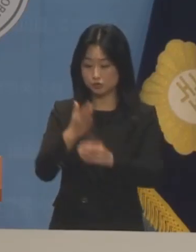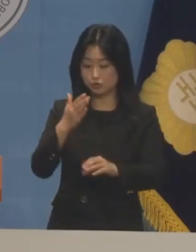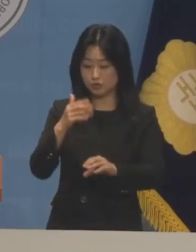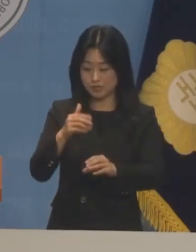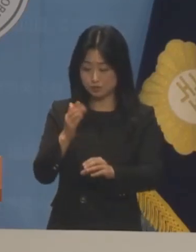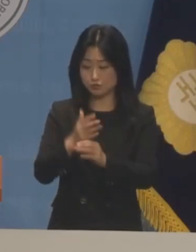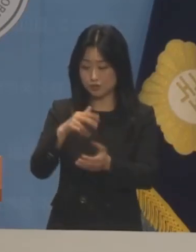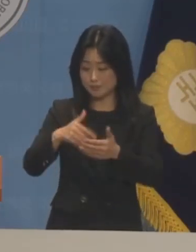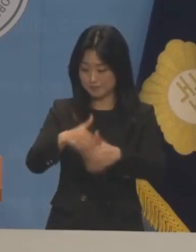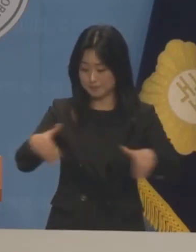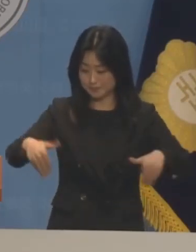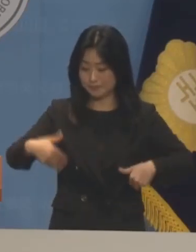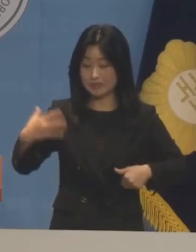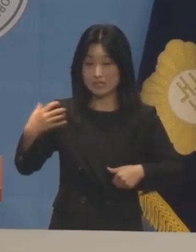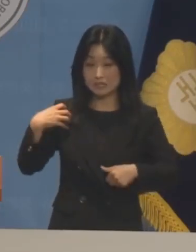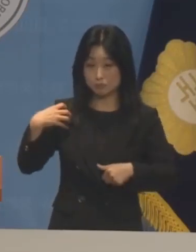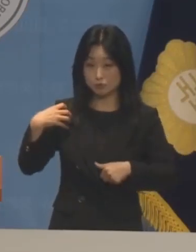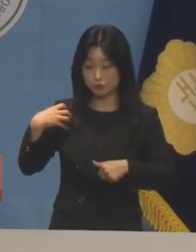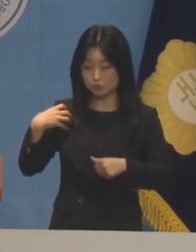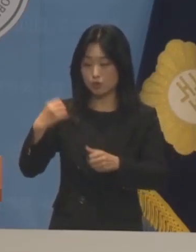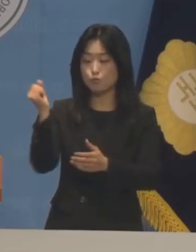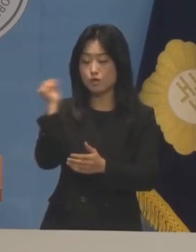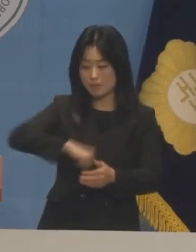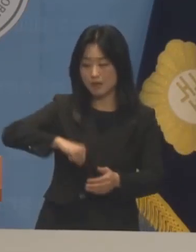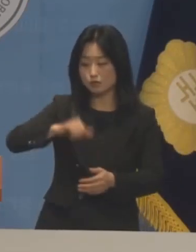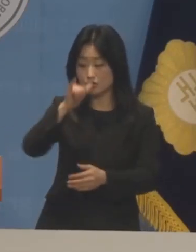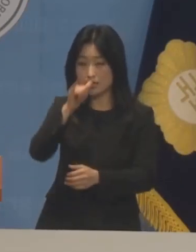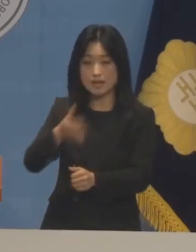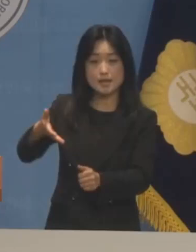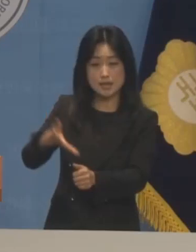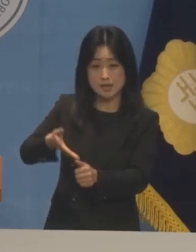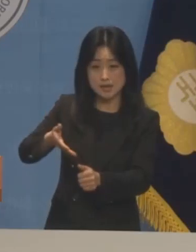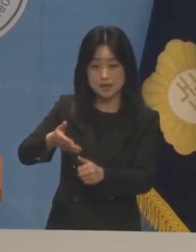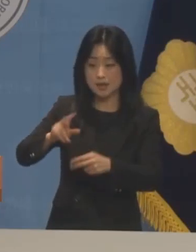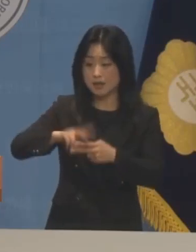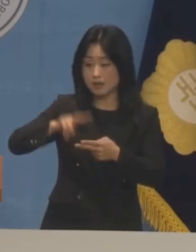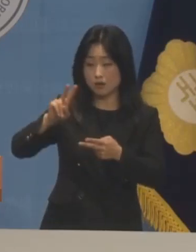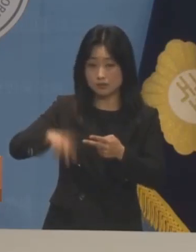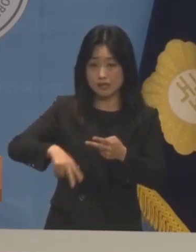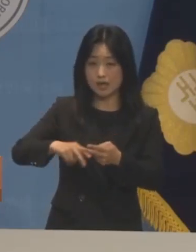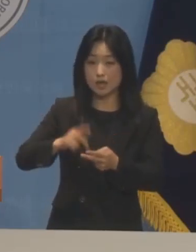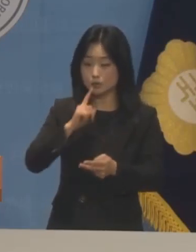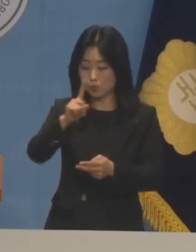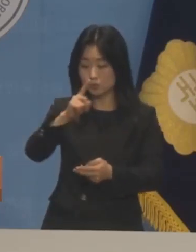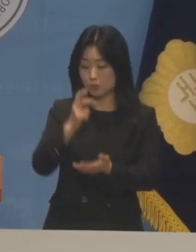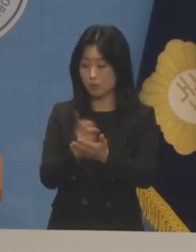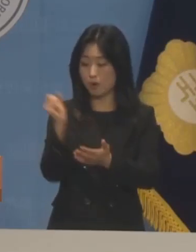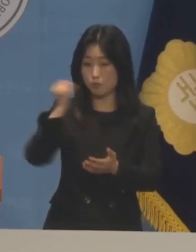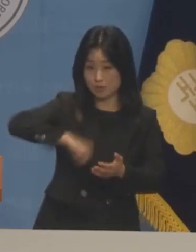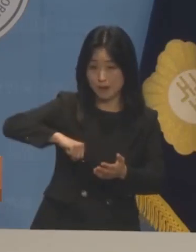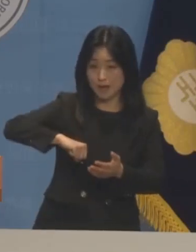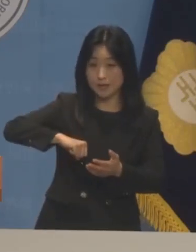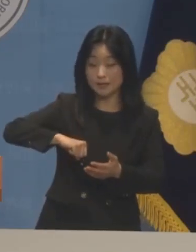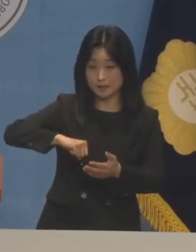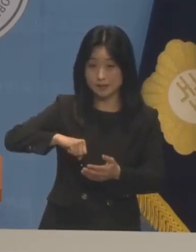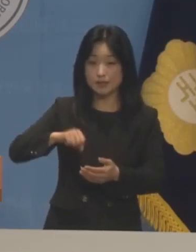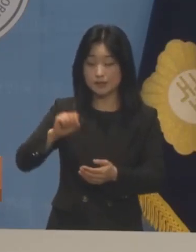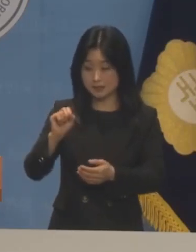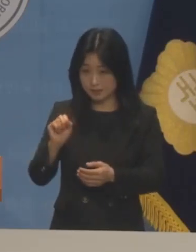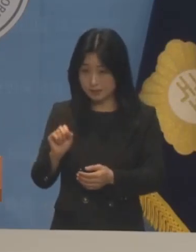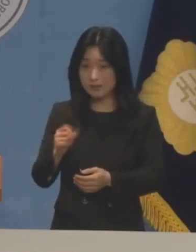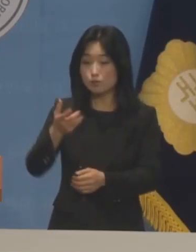의무는 물론 검찰청법 및 형사소송법에 위반되는 불법적이자 의무 없는 일을 하게 한 혐의가